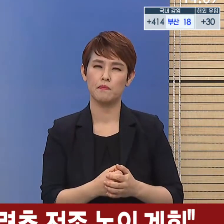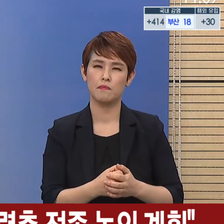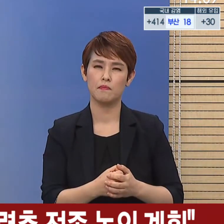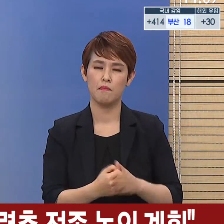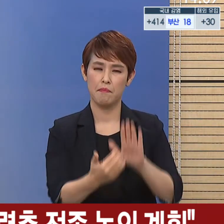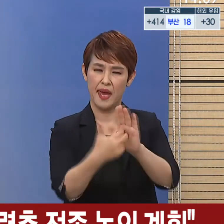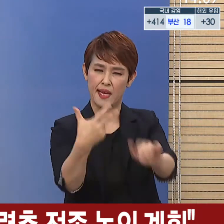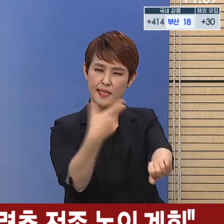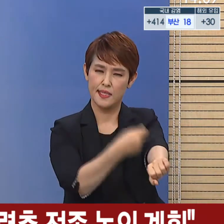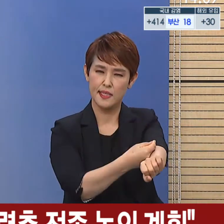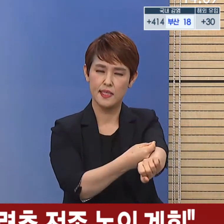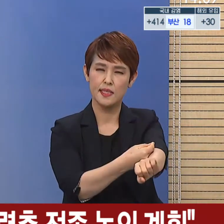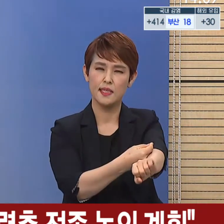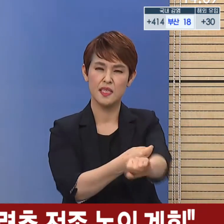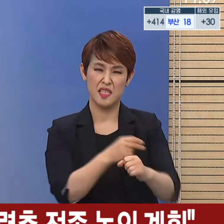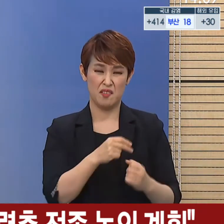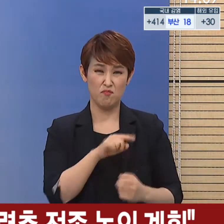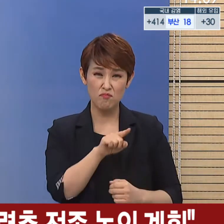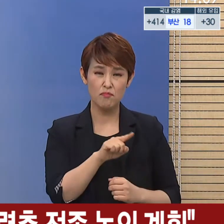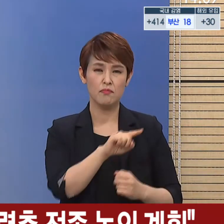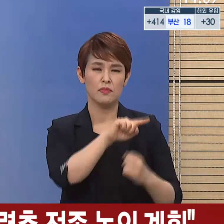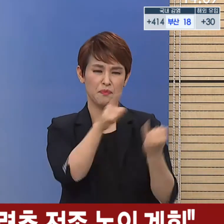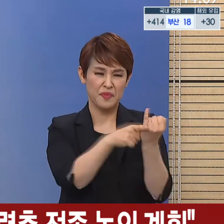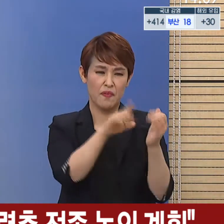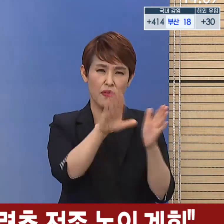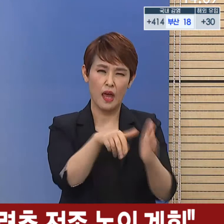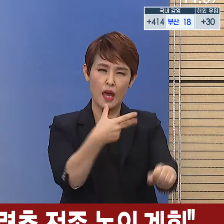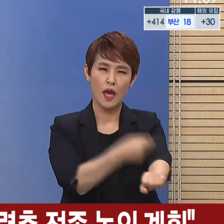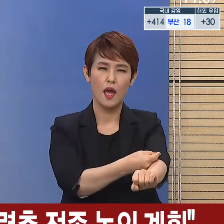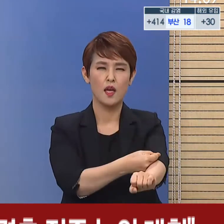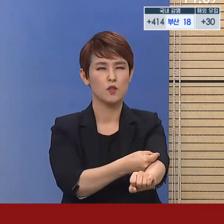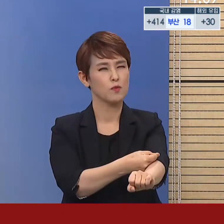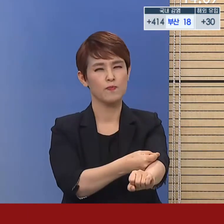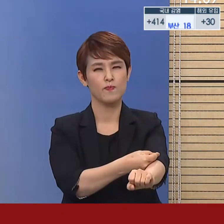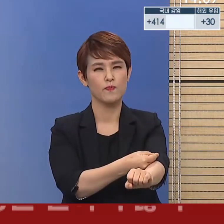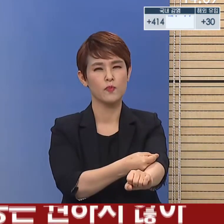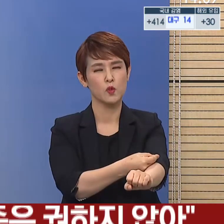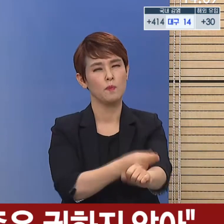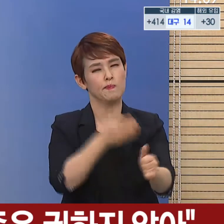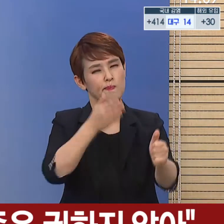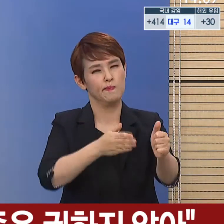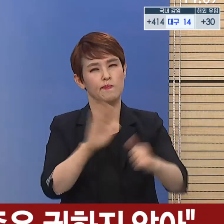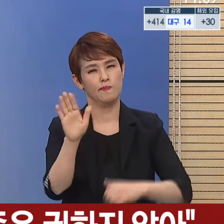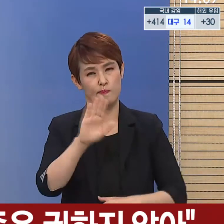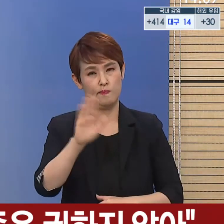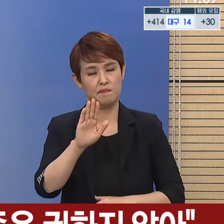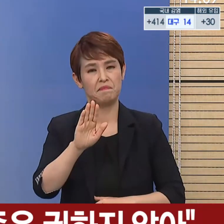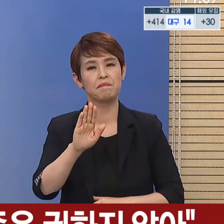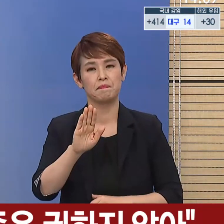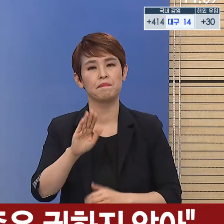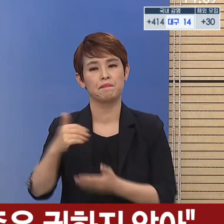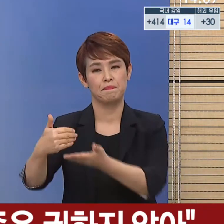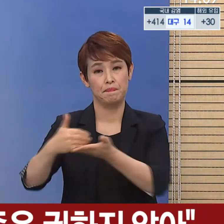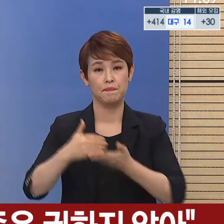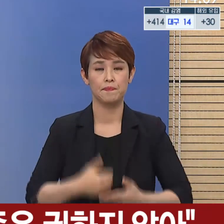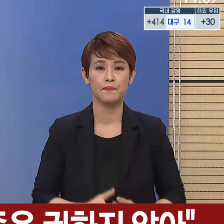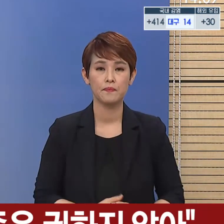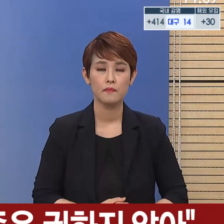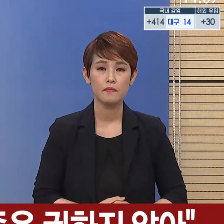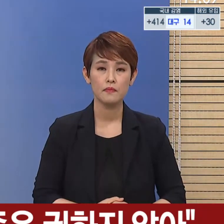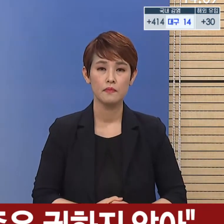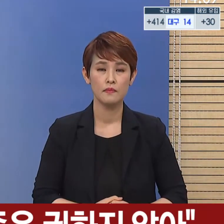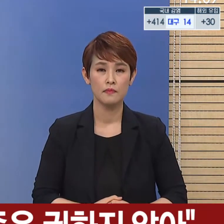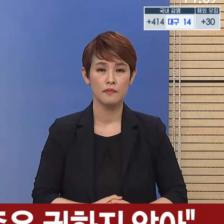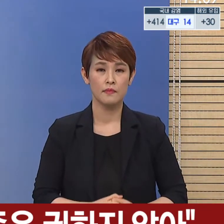이 백신을 임신기간 중 접종하는 것은 권장되지 않는다고 판단하였습니다.